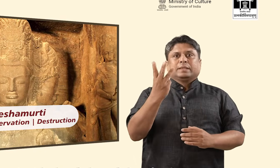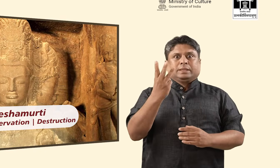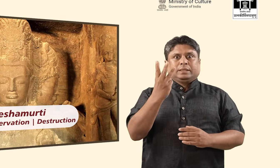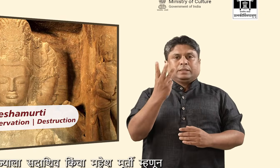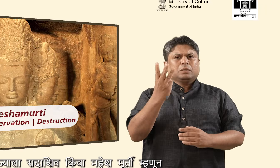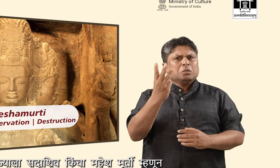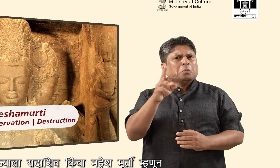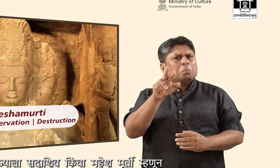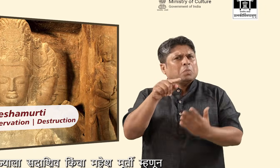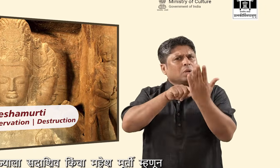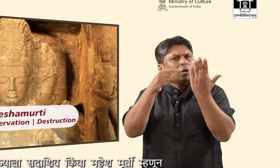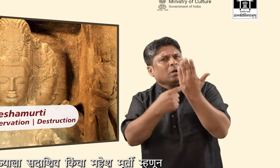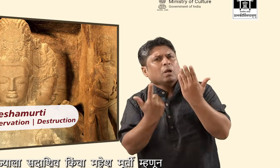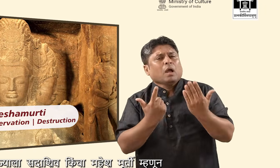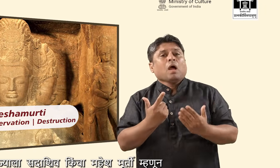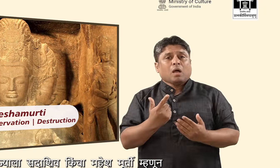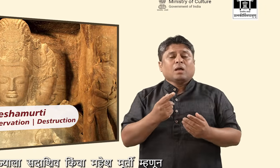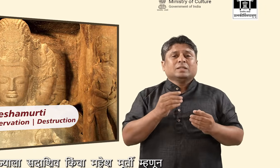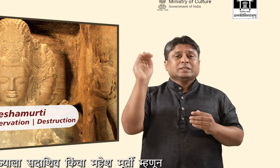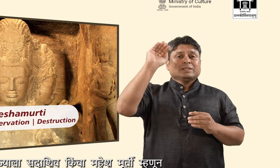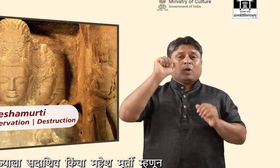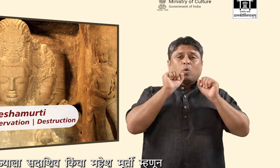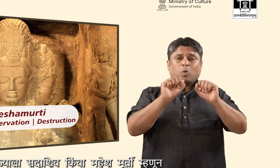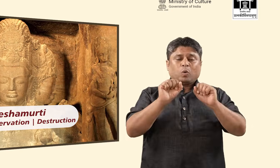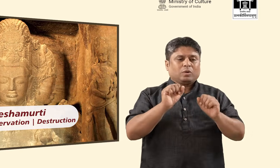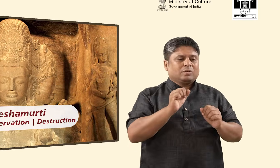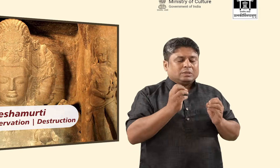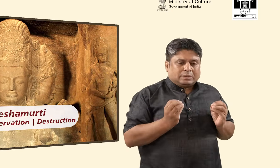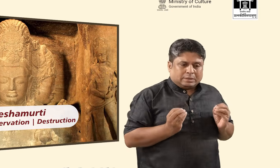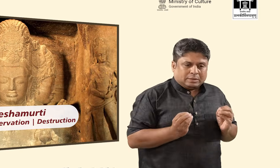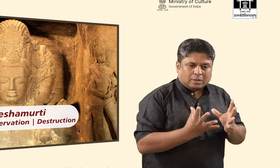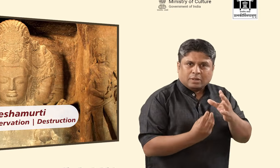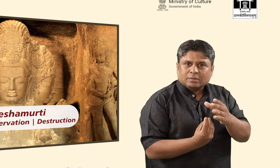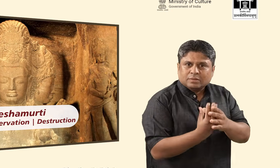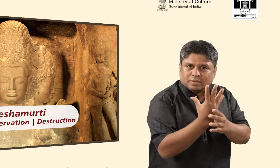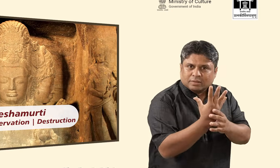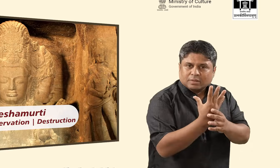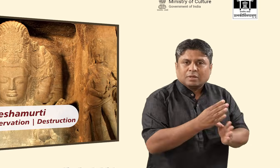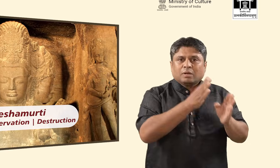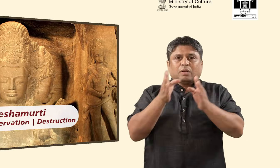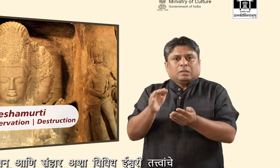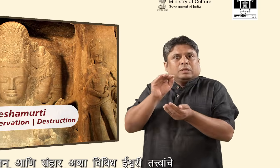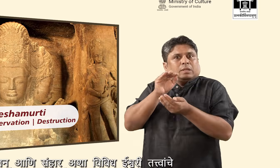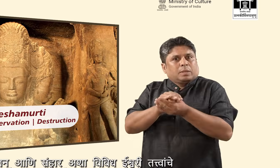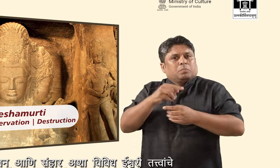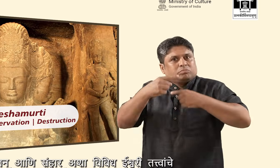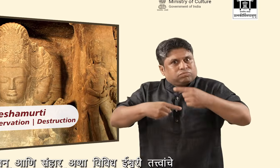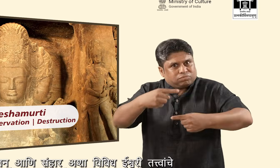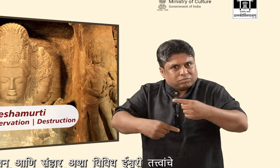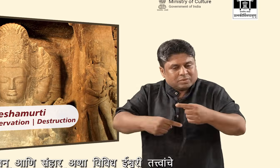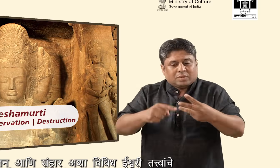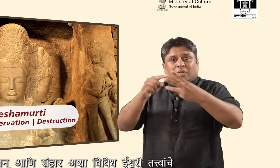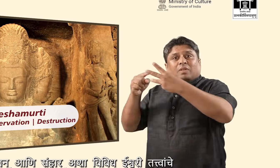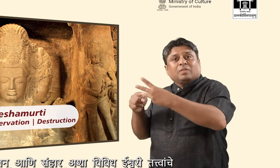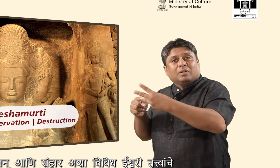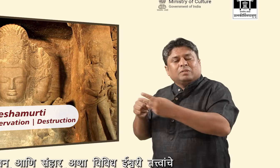आहे, ज्याला सदाशिव किंवा महेश मूर्ती म्हणून ओळखलं जातं. या मूर्तीमध्ये निर्मिती, पालन आणि